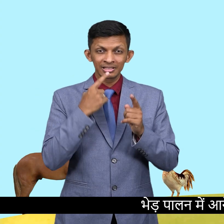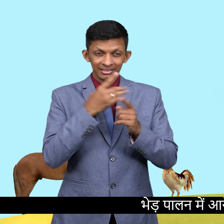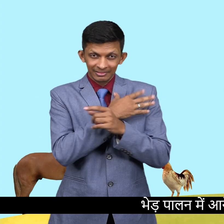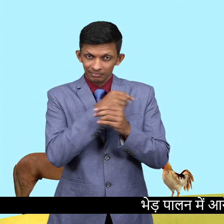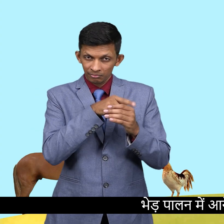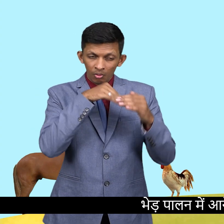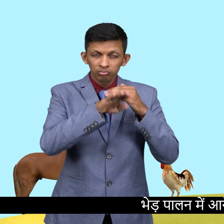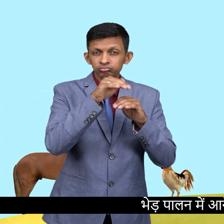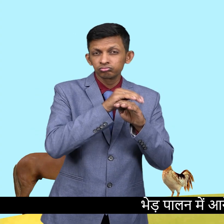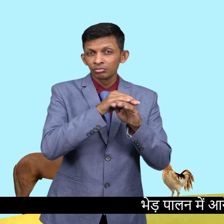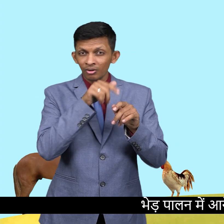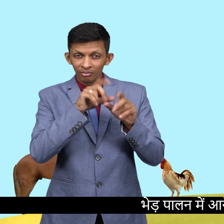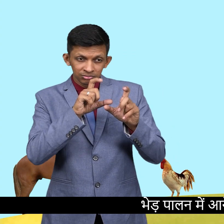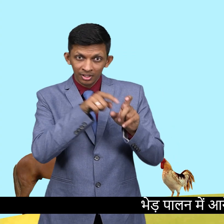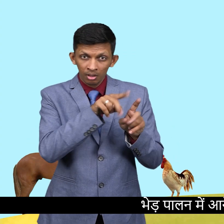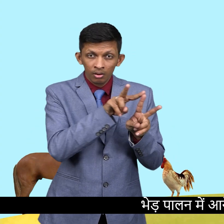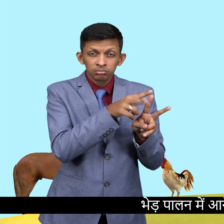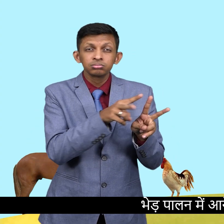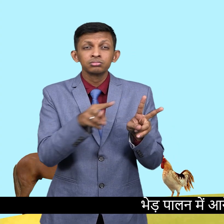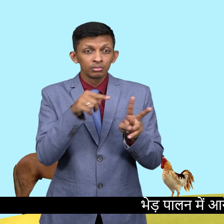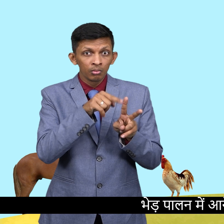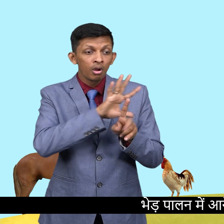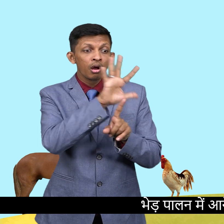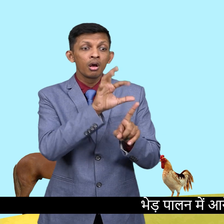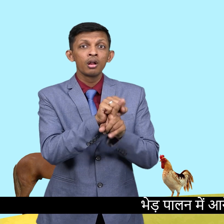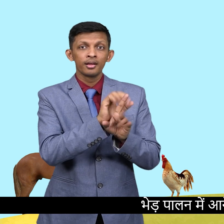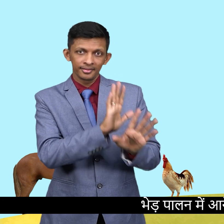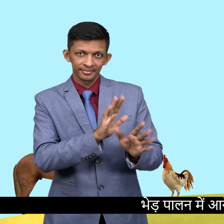भेड़ पालन में आने वाले कठिनाइयों को पहचानना।